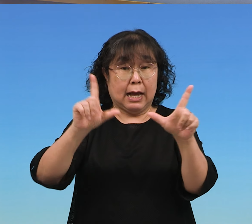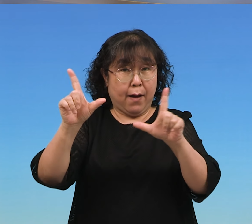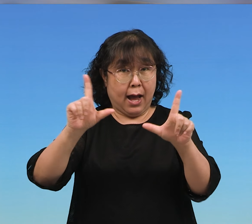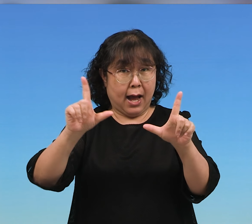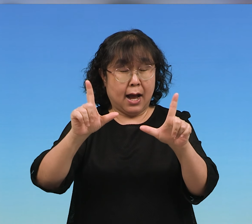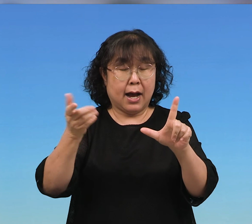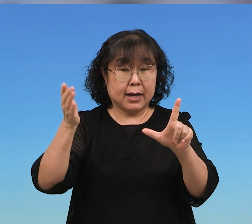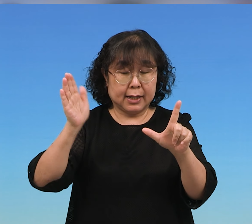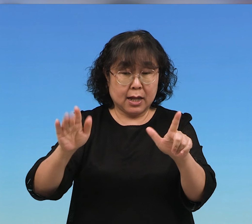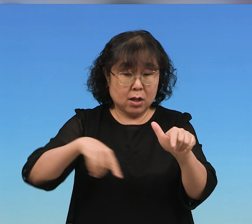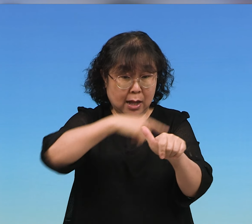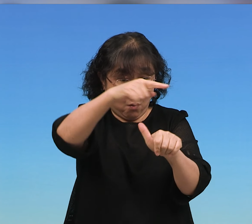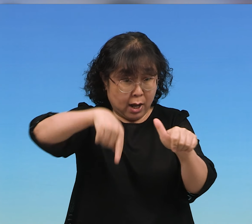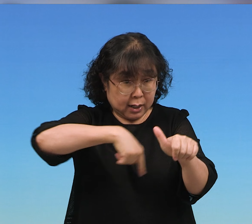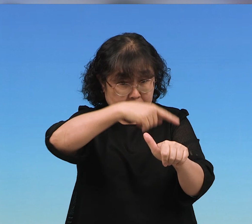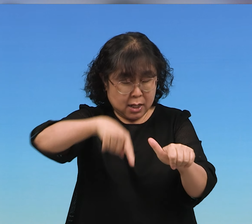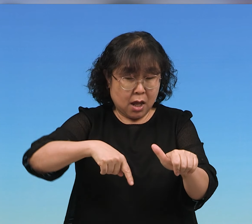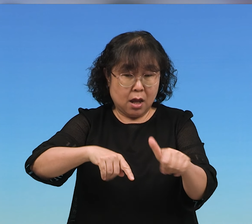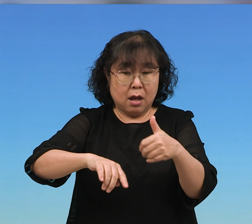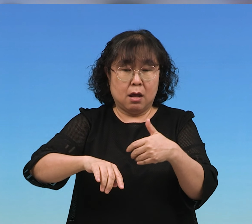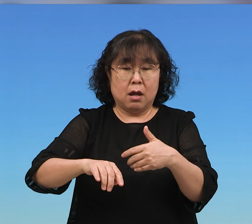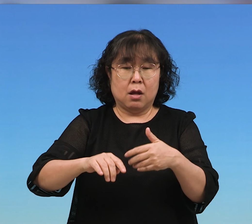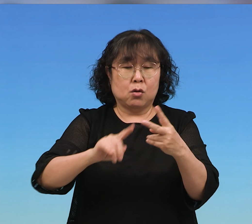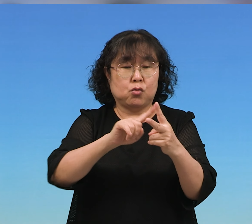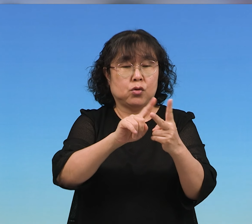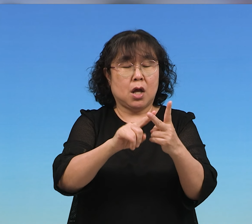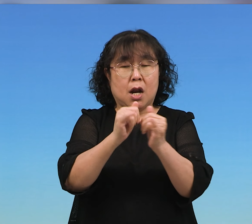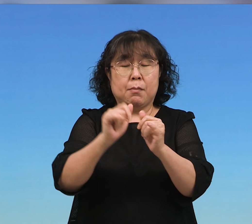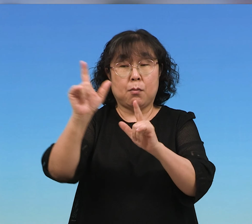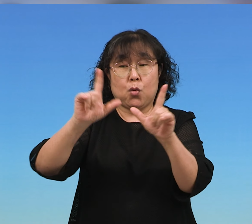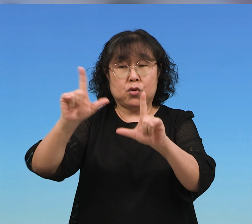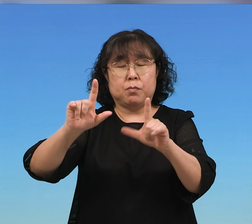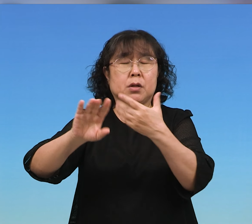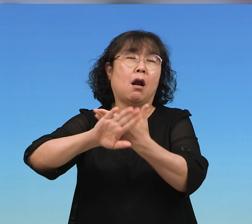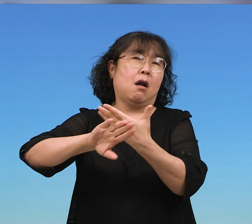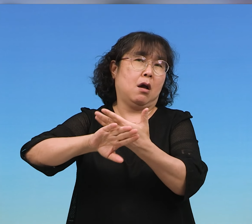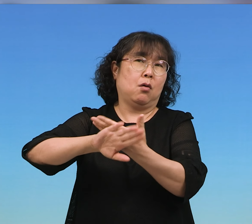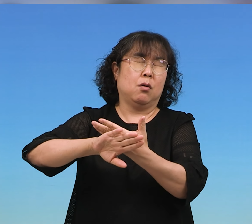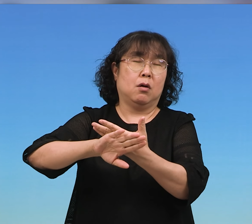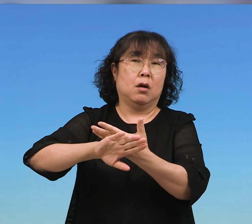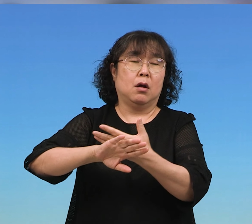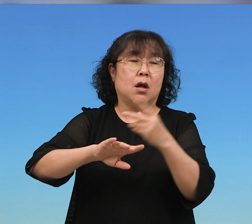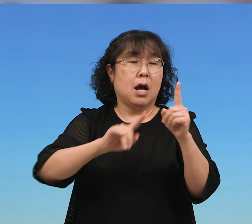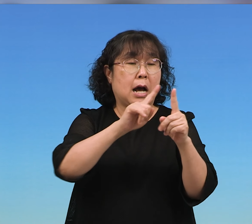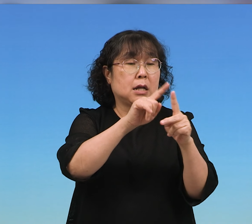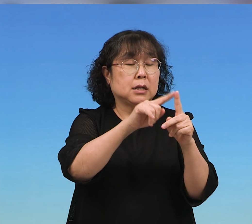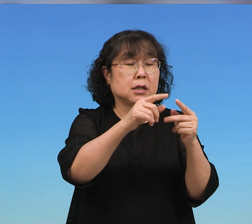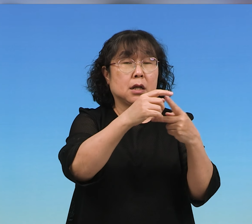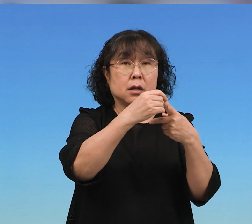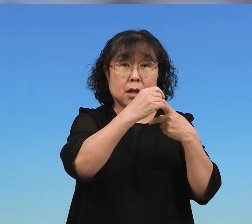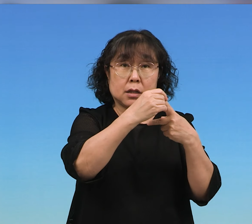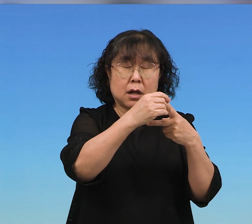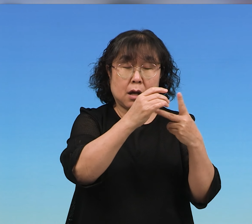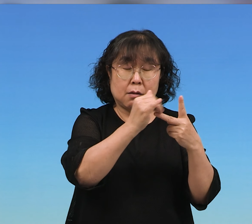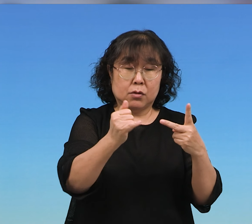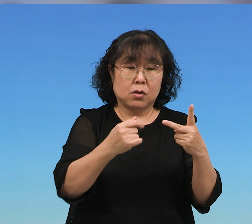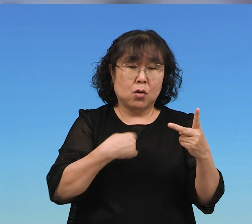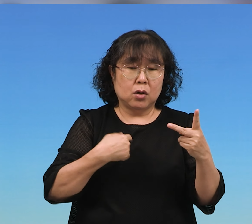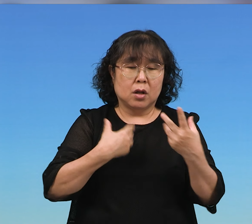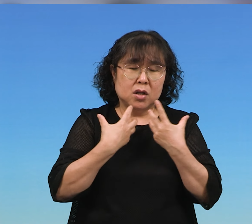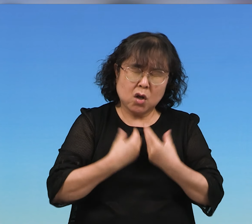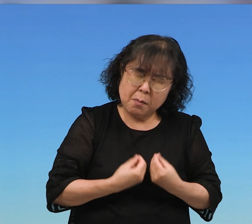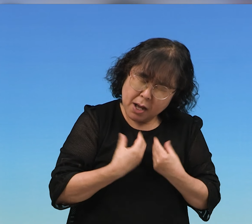두 사람의 반응이 너무 다른 거 아닙니까? 어떻게 이렇게 다를 수 있습니까? 왜 한 사람은 지금 절망해서 탄식하고 우리 죽었다